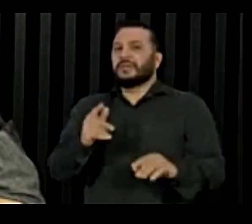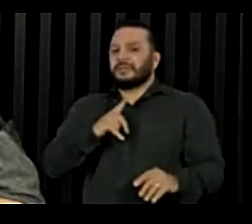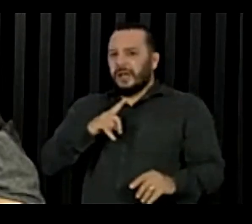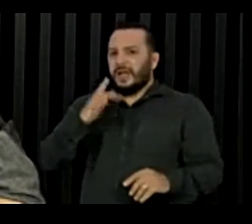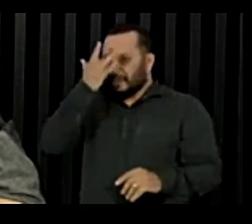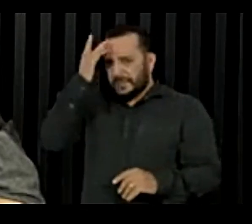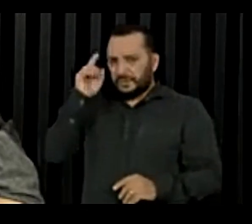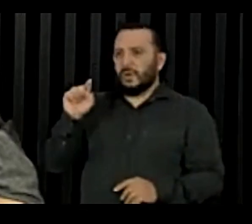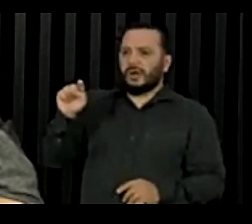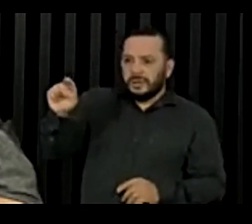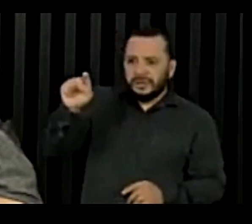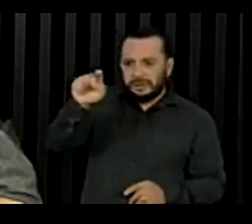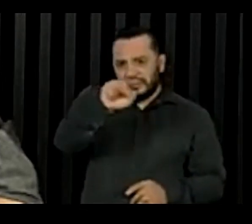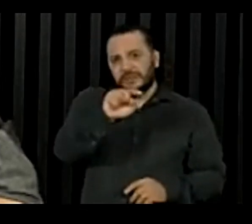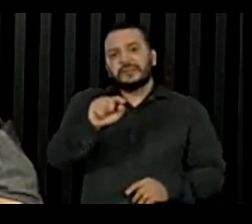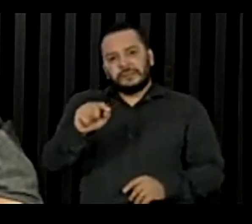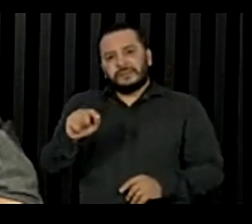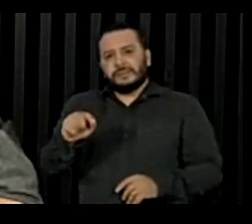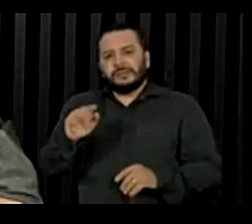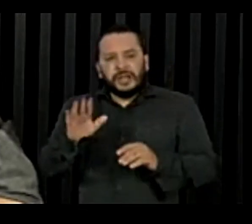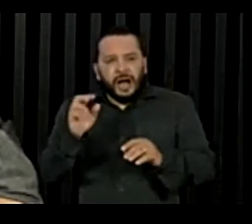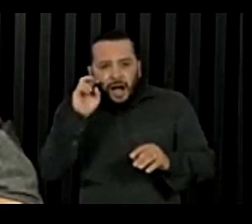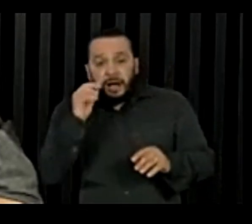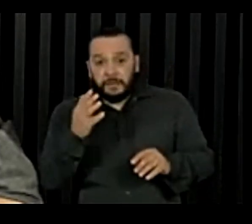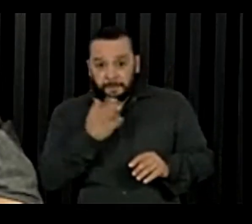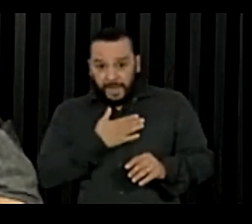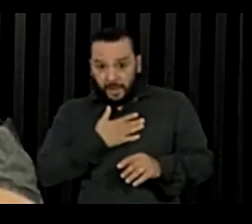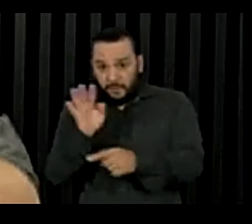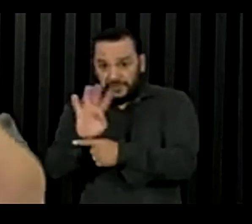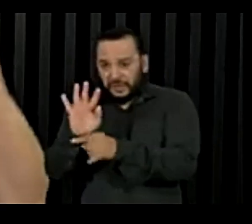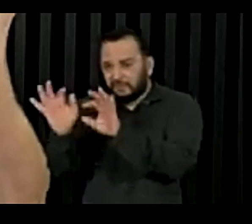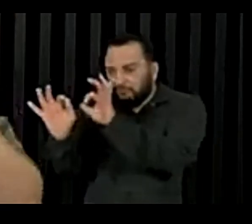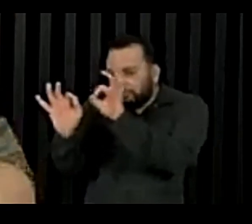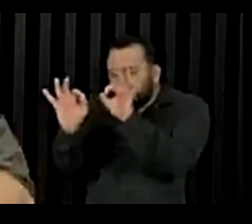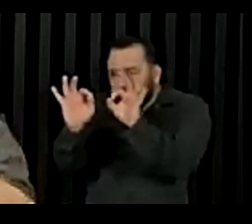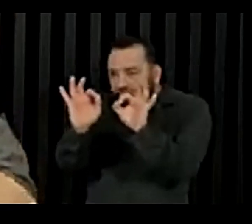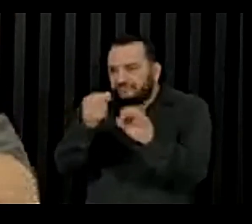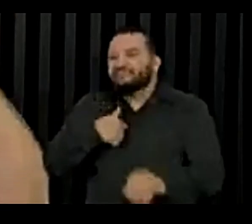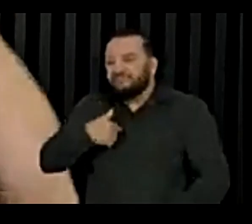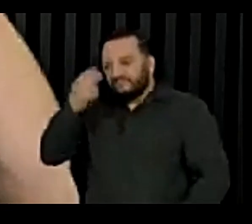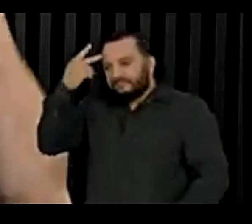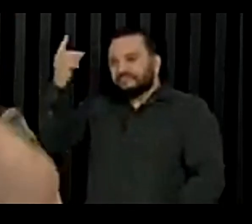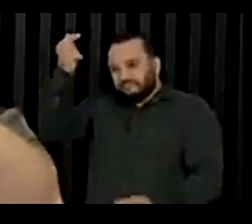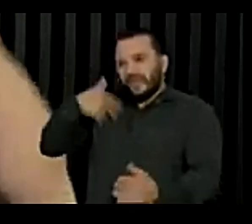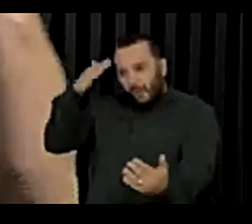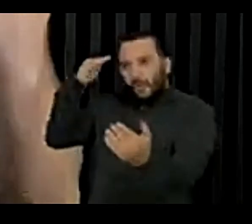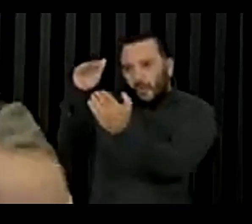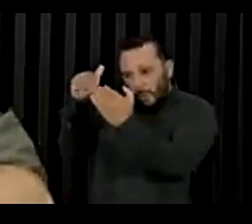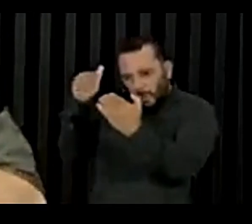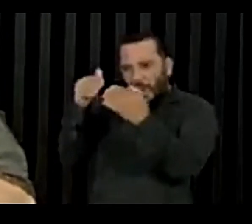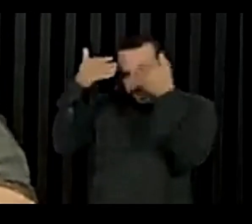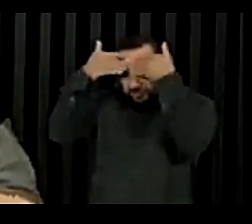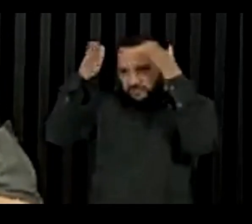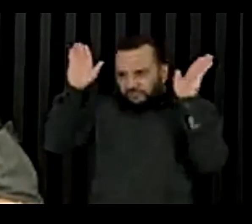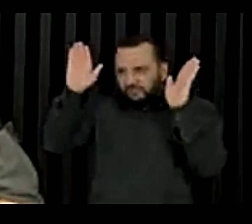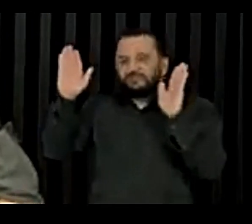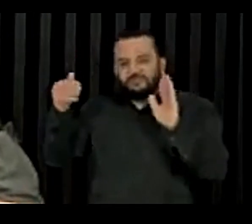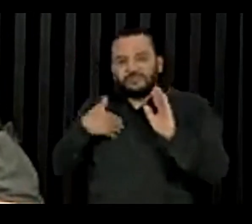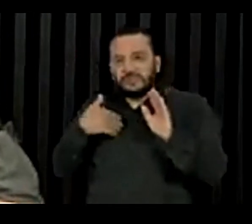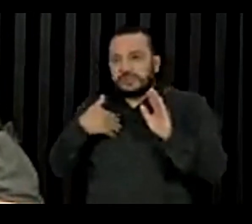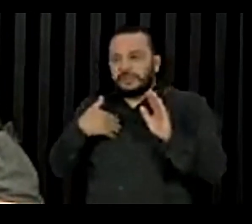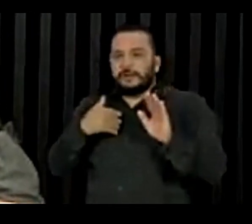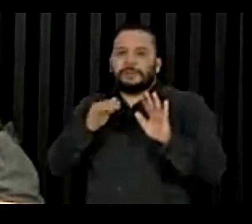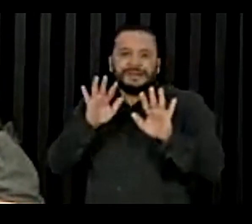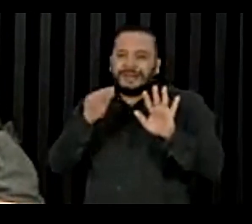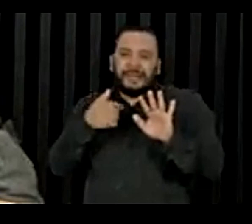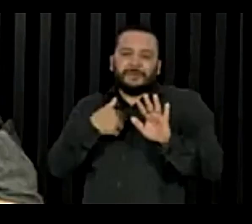que podem ter até utilizado o meu vídeo como um abridor de... abriu a mente ou ficou com vontade de fazer, mas eu não quero